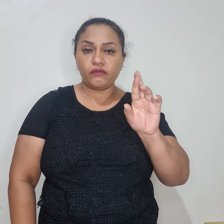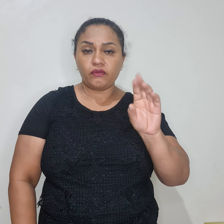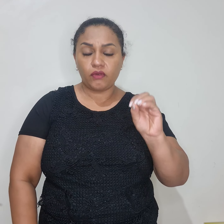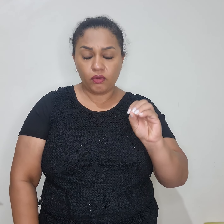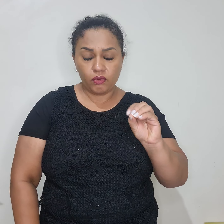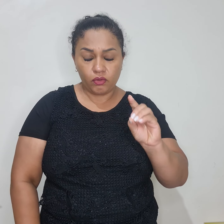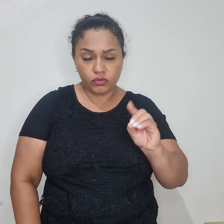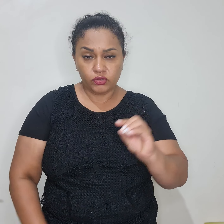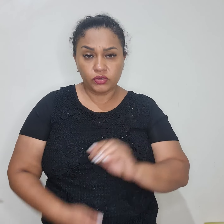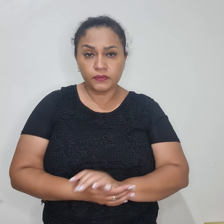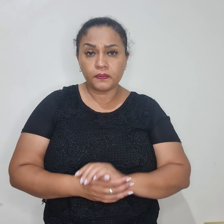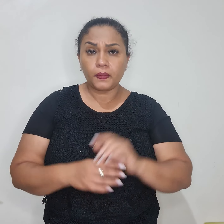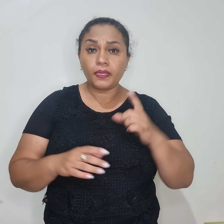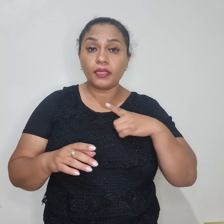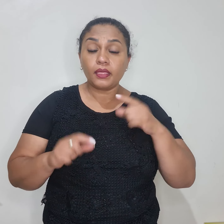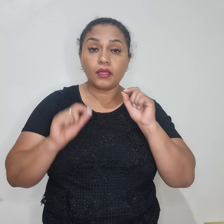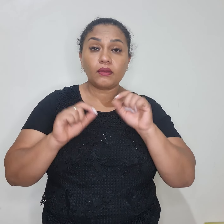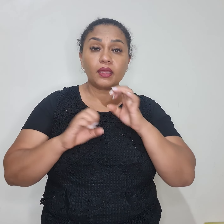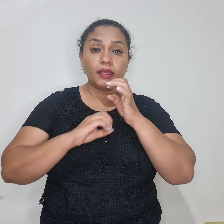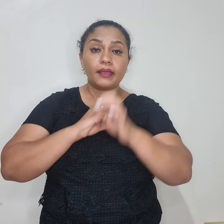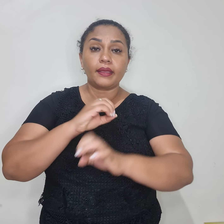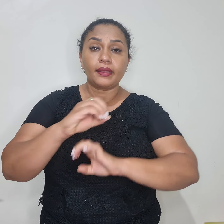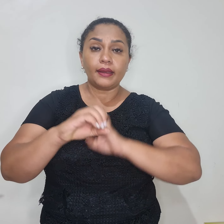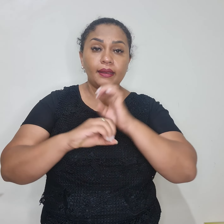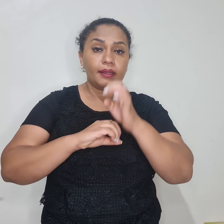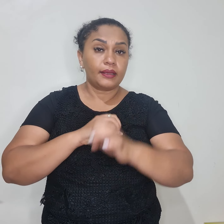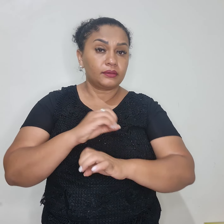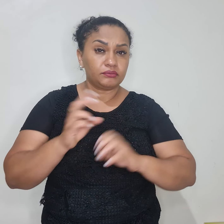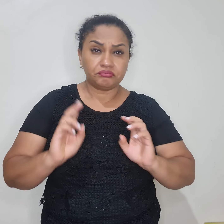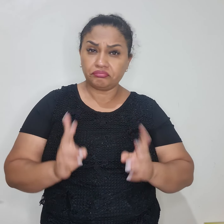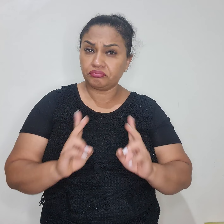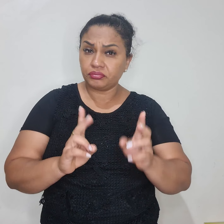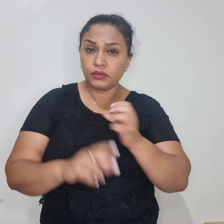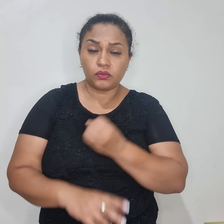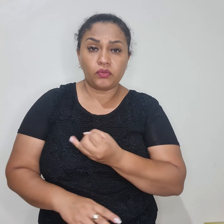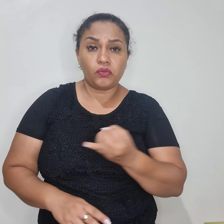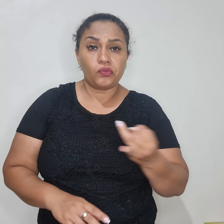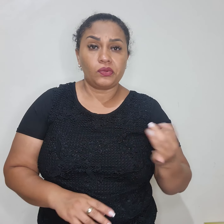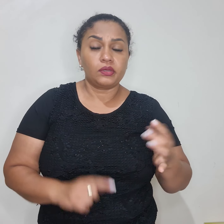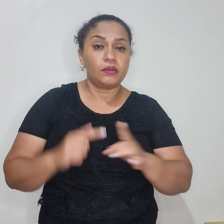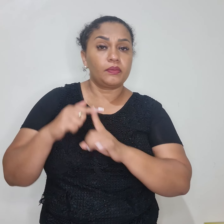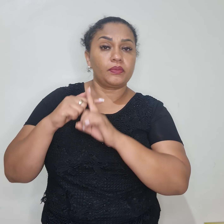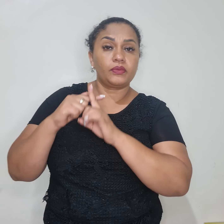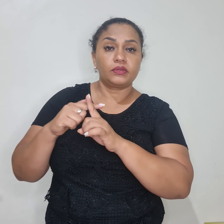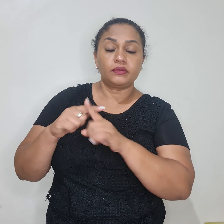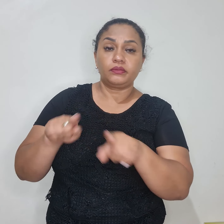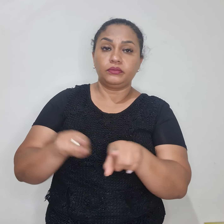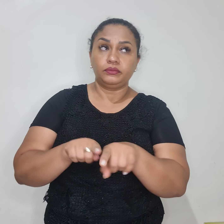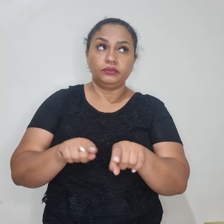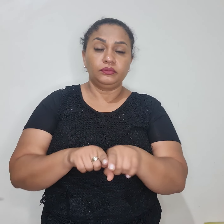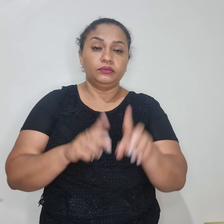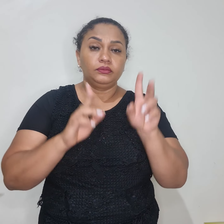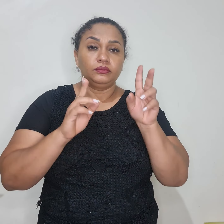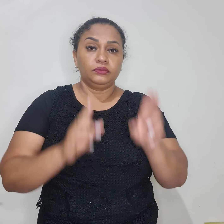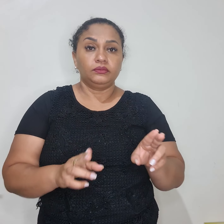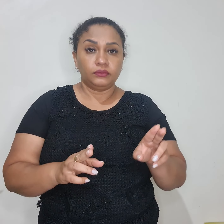em volta nós temos os elétrons. Sempre a mesma quantidade de carga positiva é sempre a mesma quantidade de carga negativa.